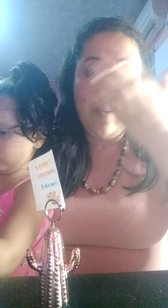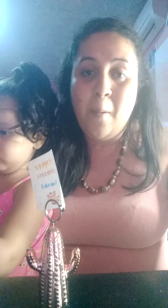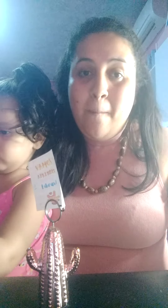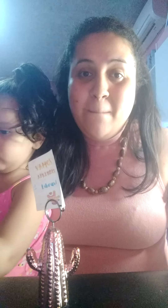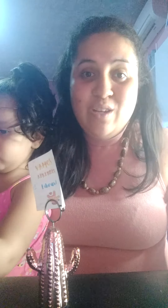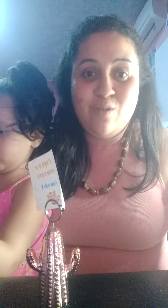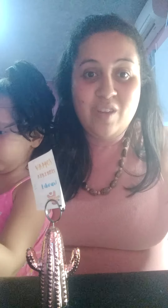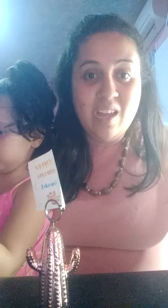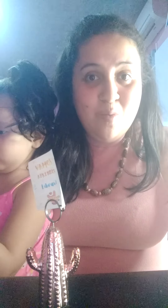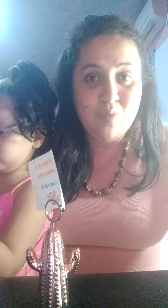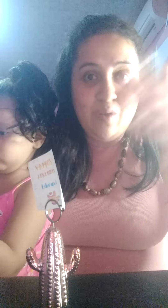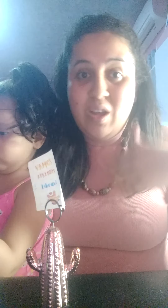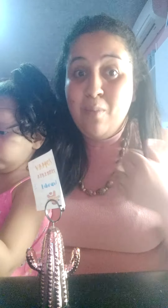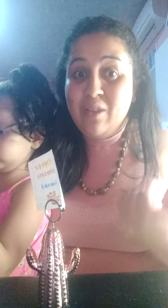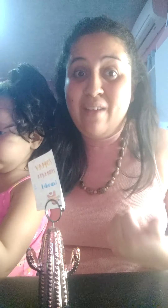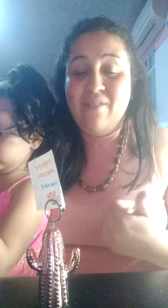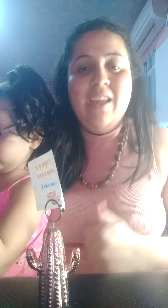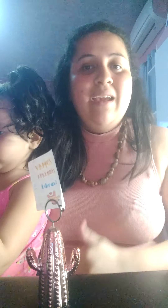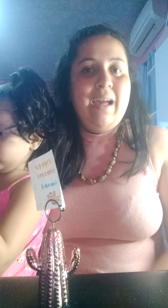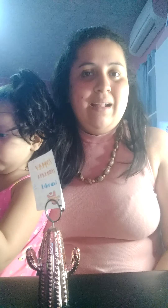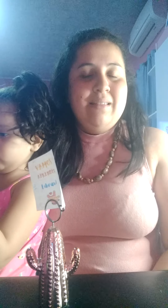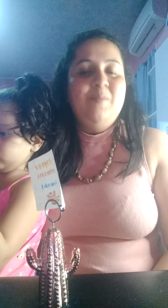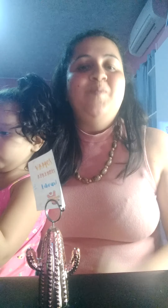Um beijo, fiquem com Deus. Quem puder, fique em casa,